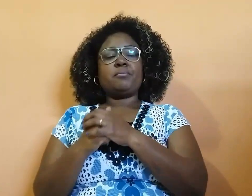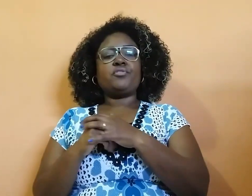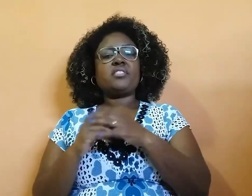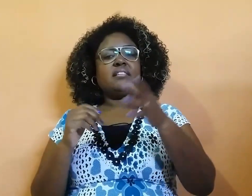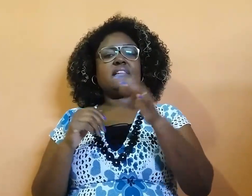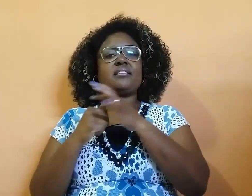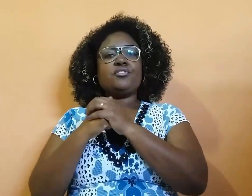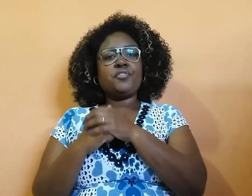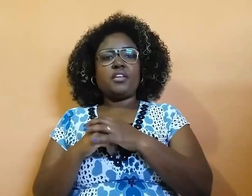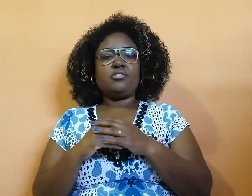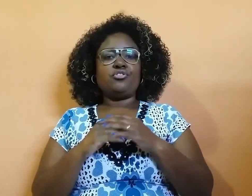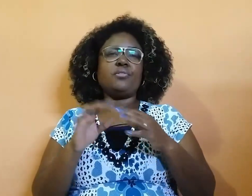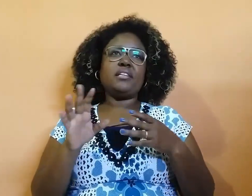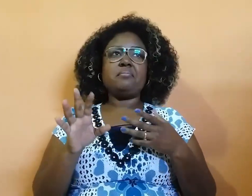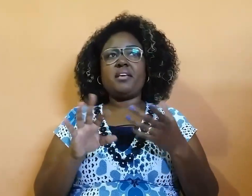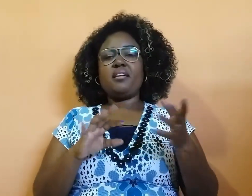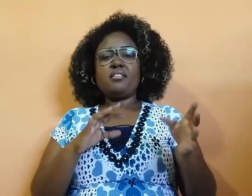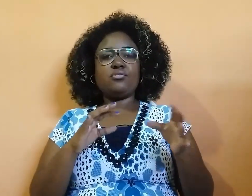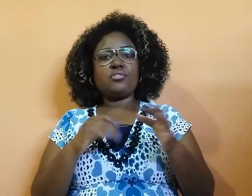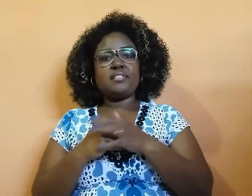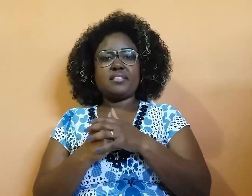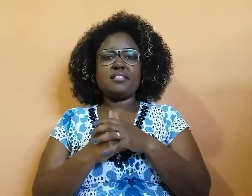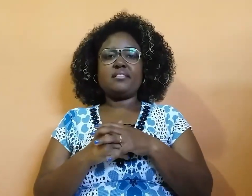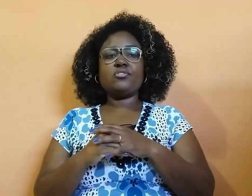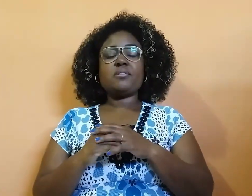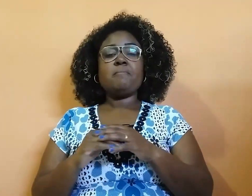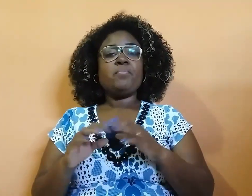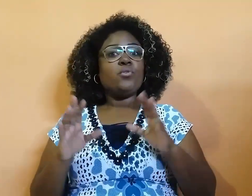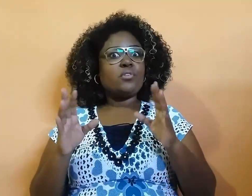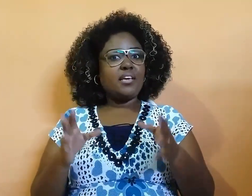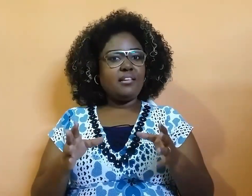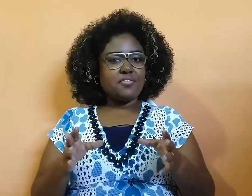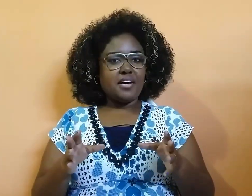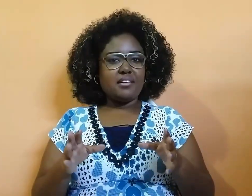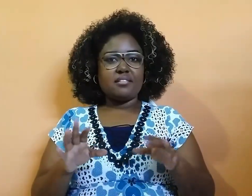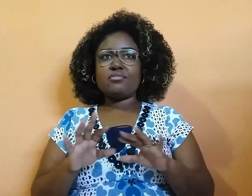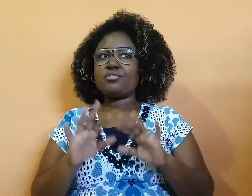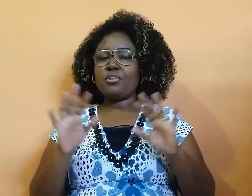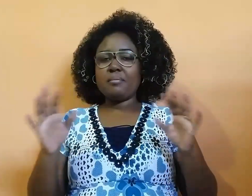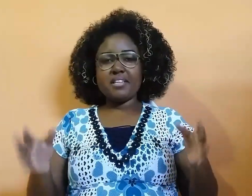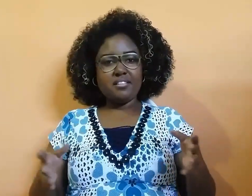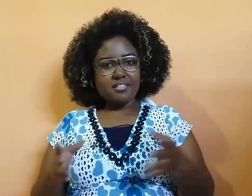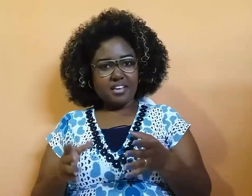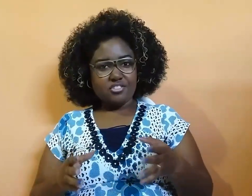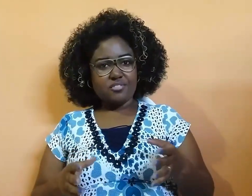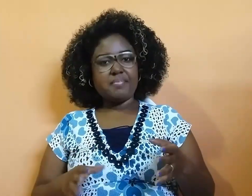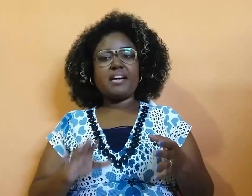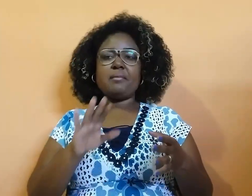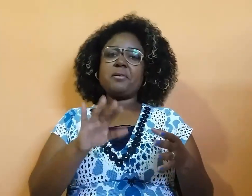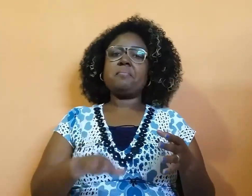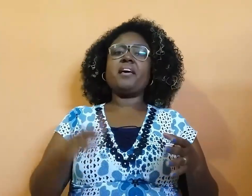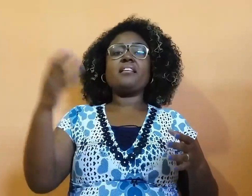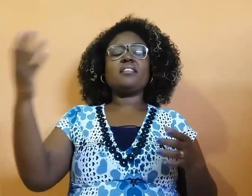exemplo você ela seu filho de um ano e meio dois anos o que ele fala só com entende aí a mãe pegue